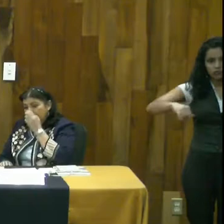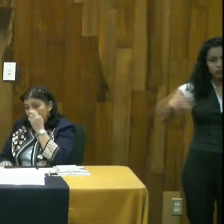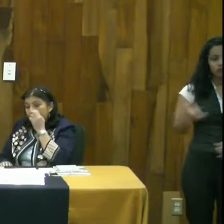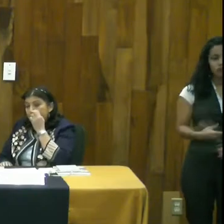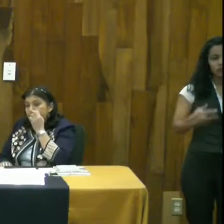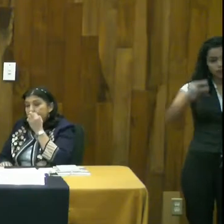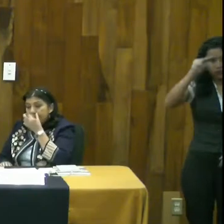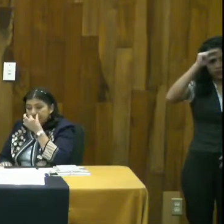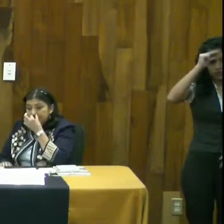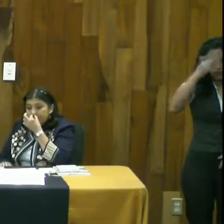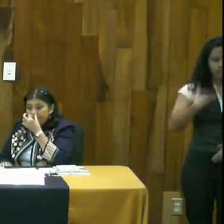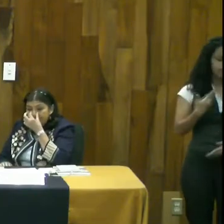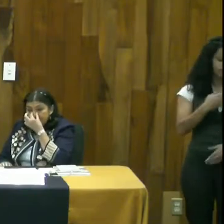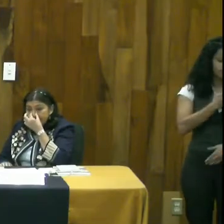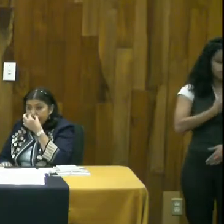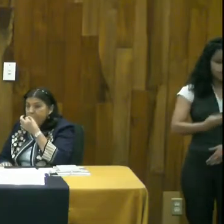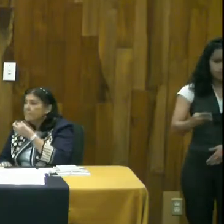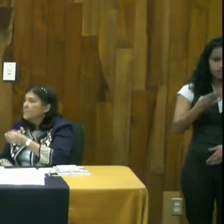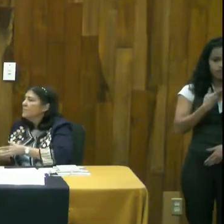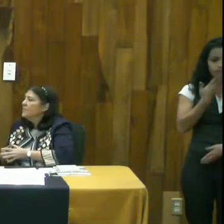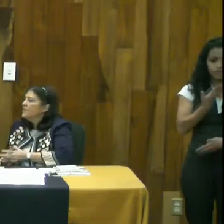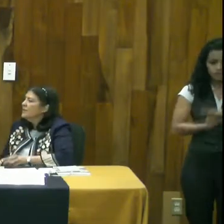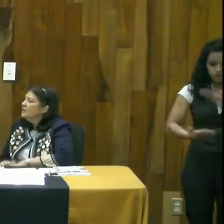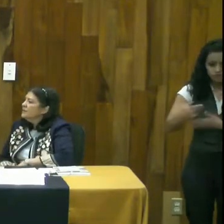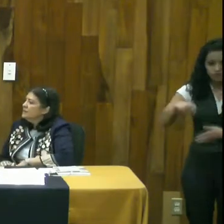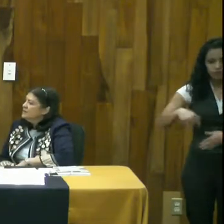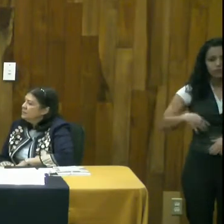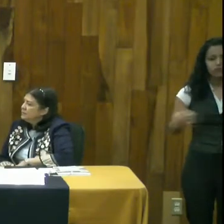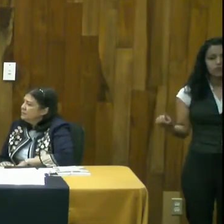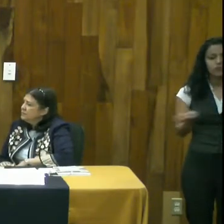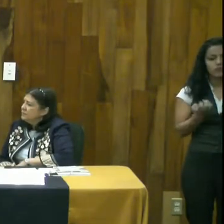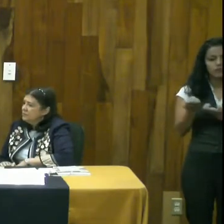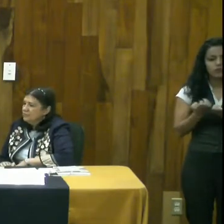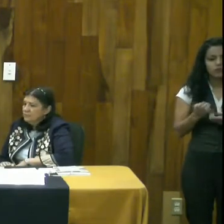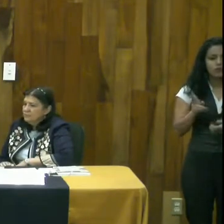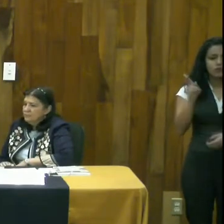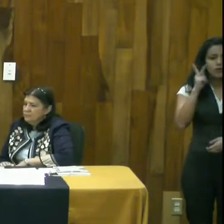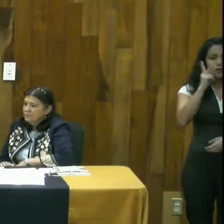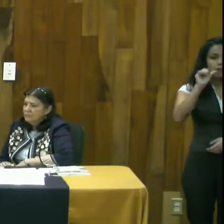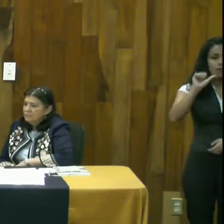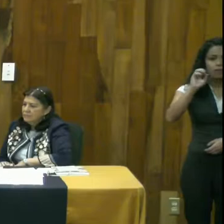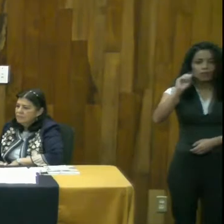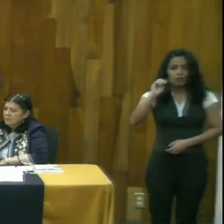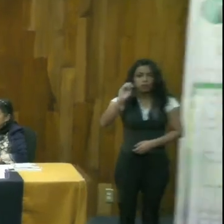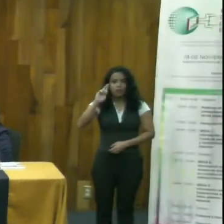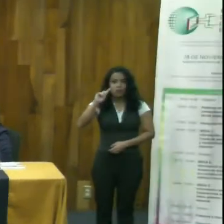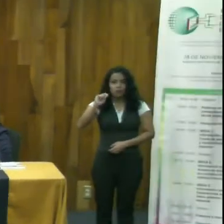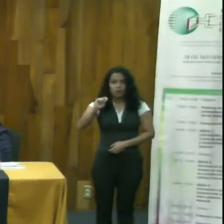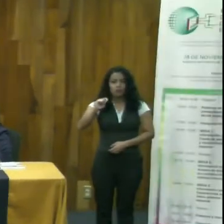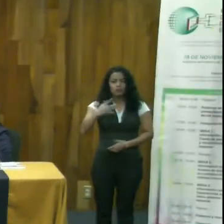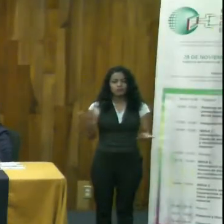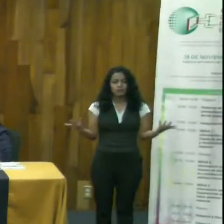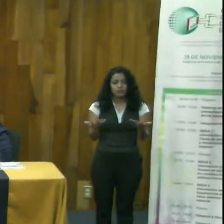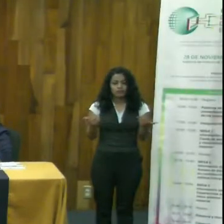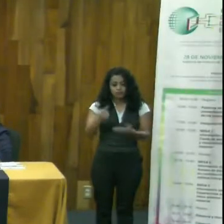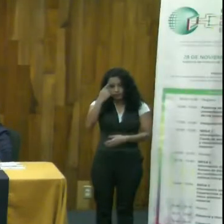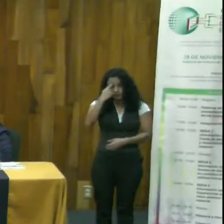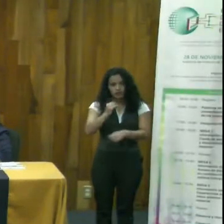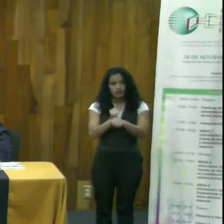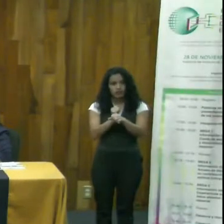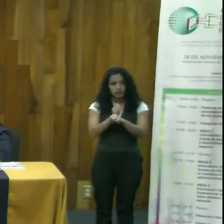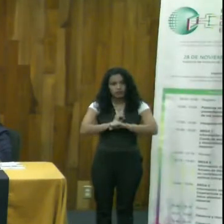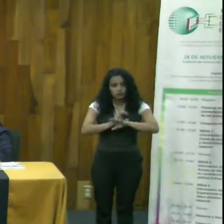privilegio estar aquí con ustedes en este ejercicio que la procuraduría mental hace de manera sistemática de ofrecer información